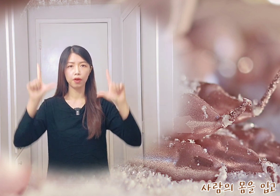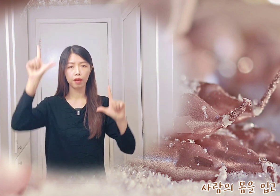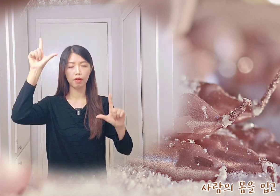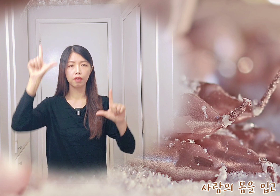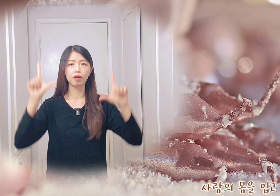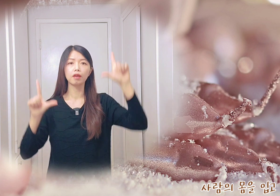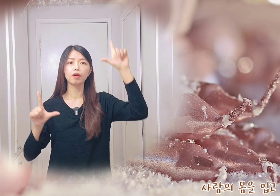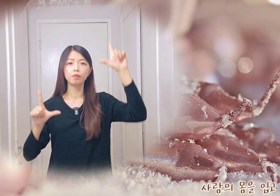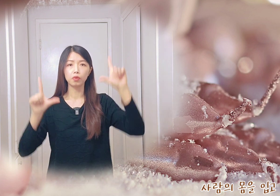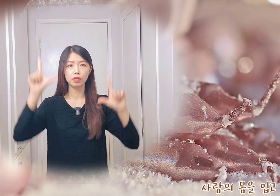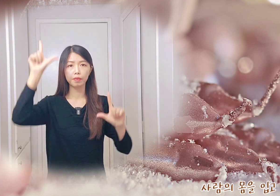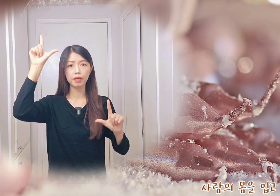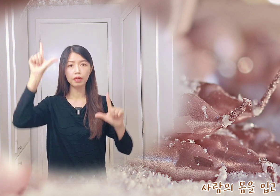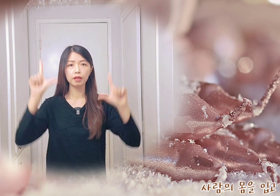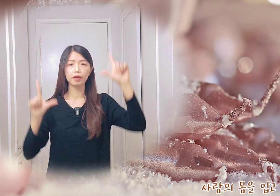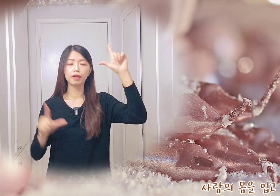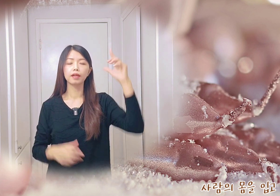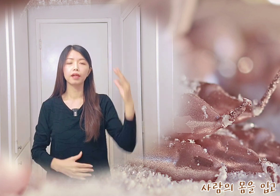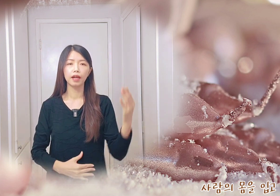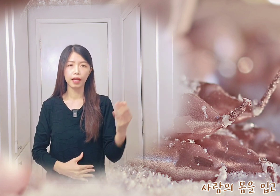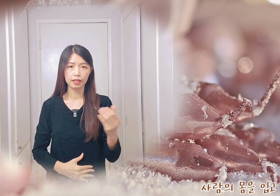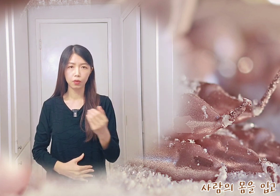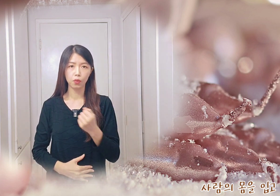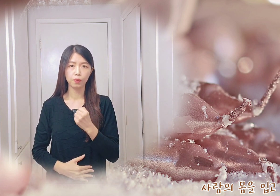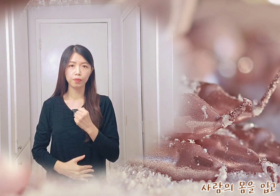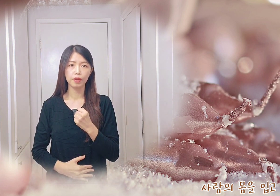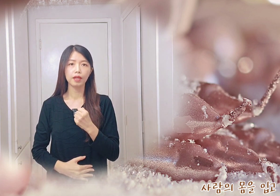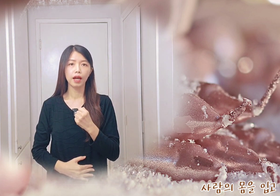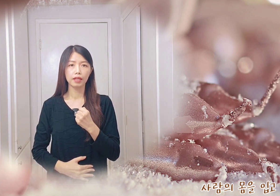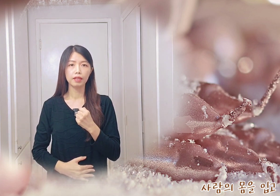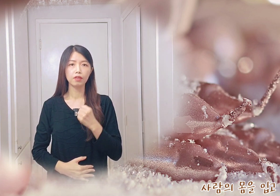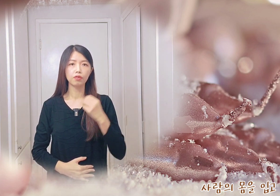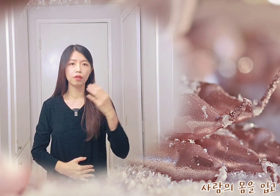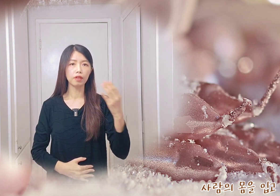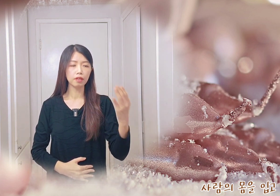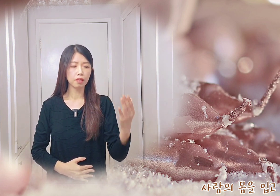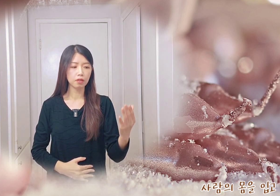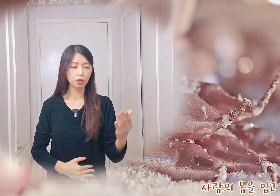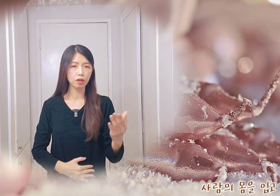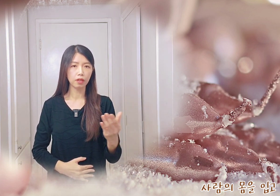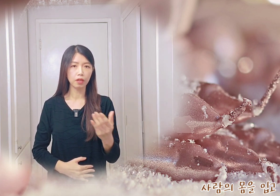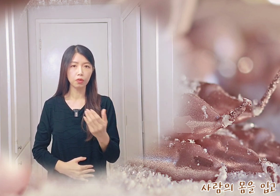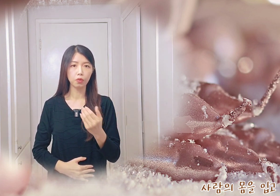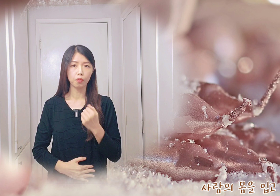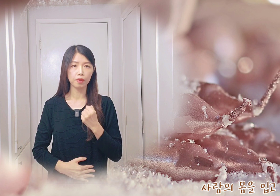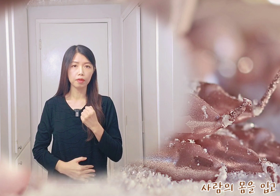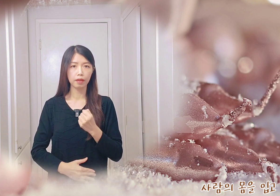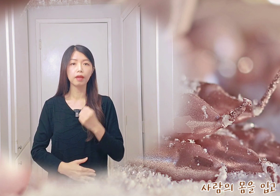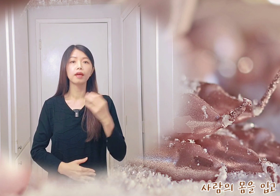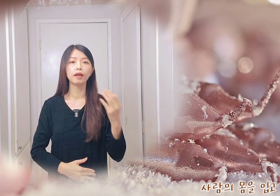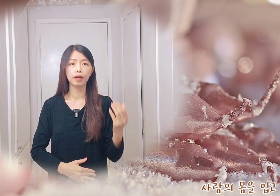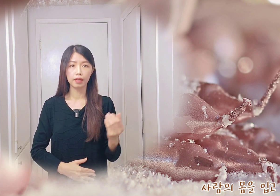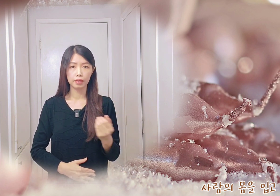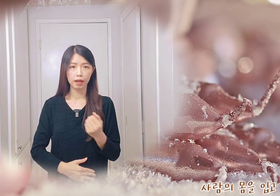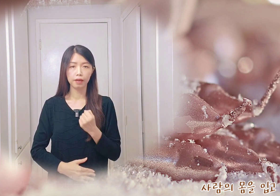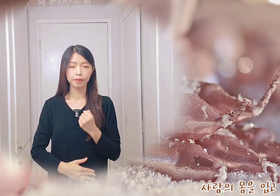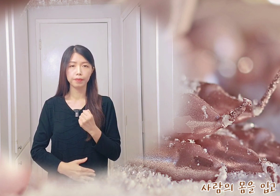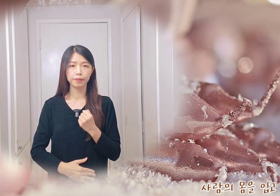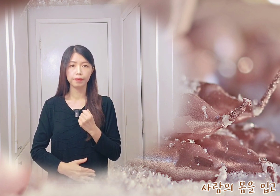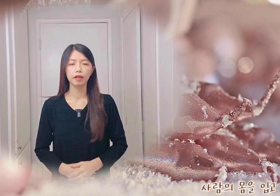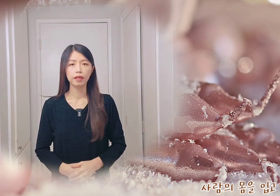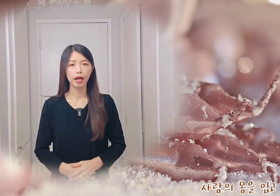모습 수어예요. 모습을 가지고, 가지다 수어는 손을 이렇게 내 쪽으로 오면서